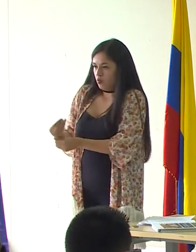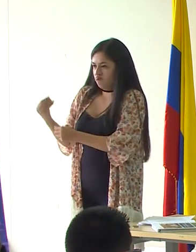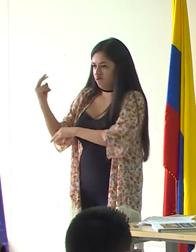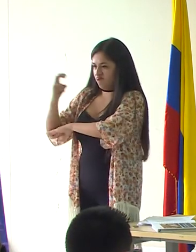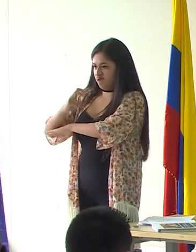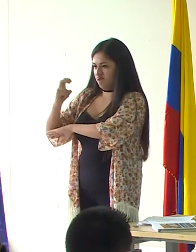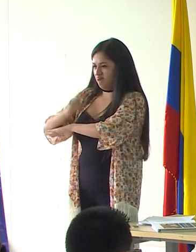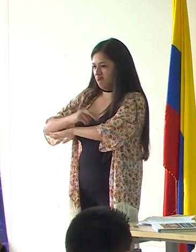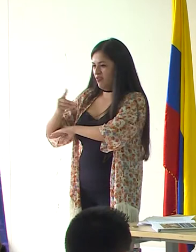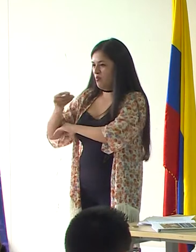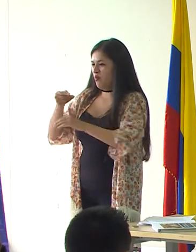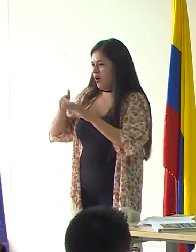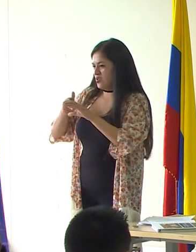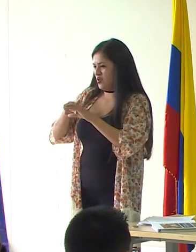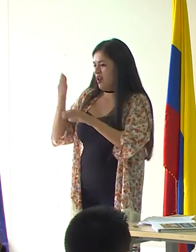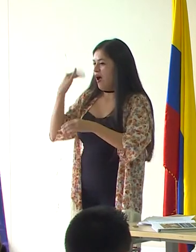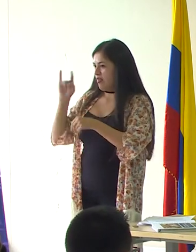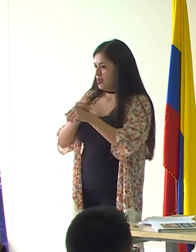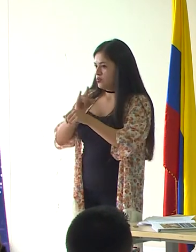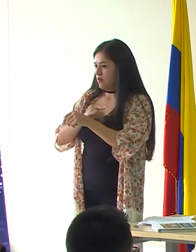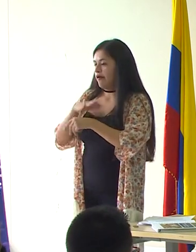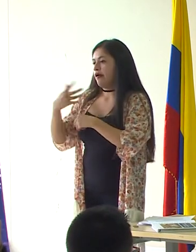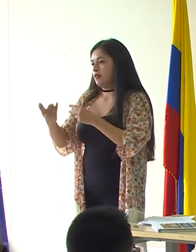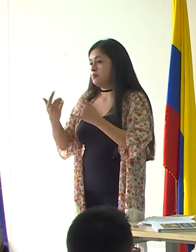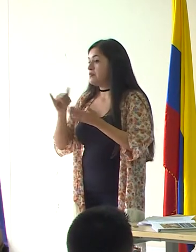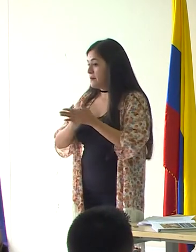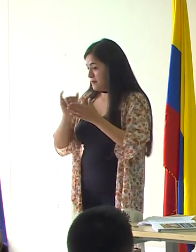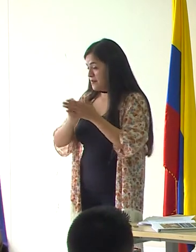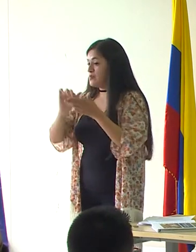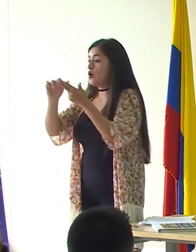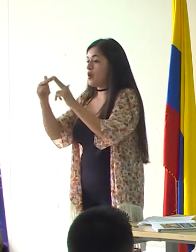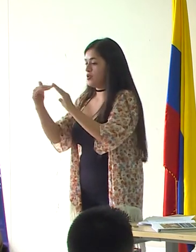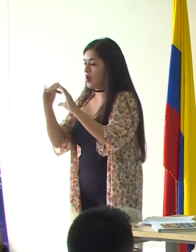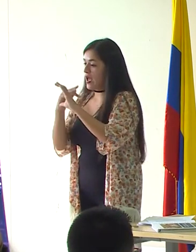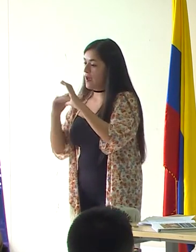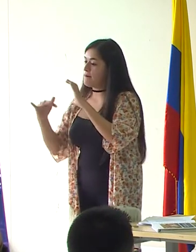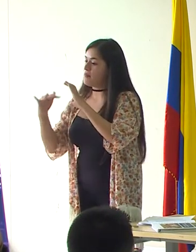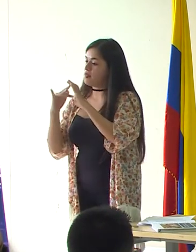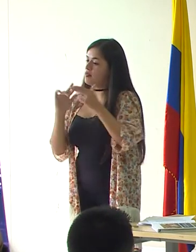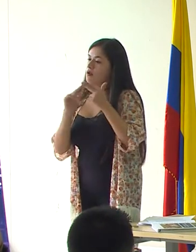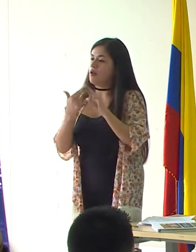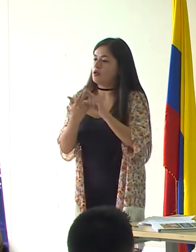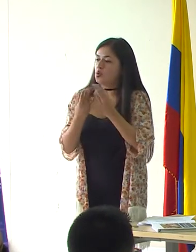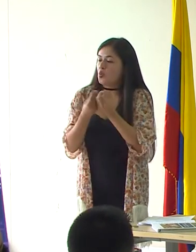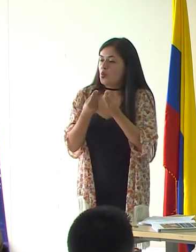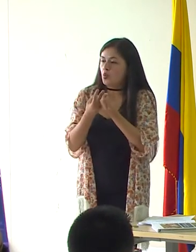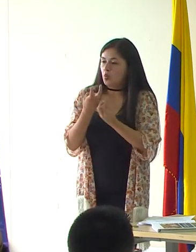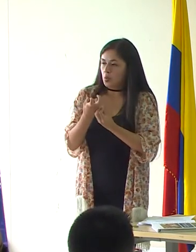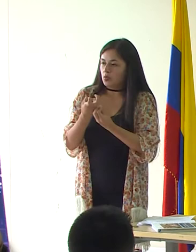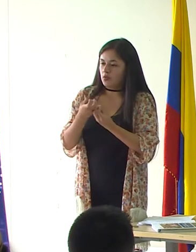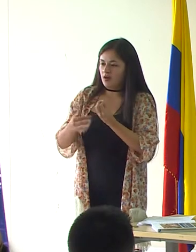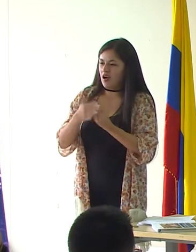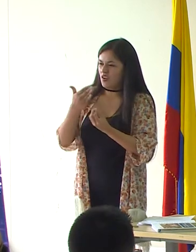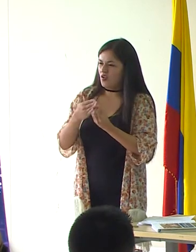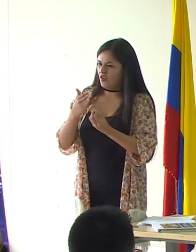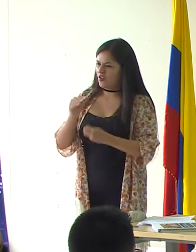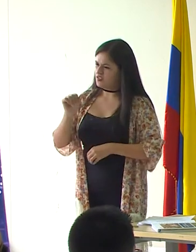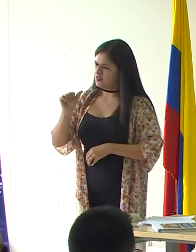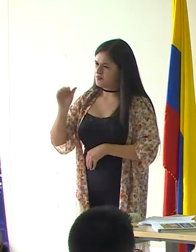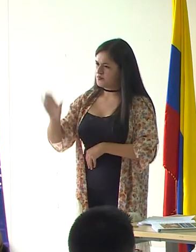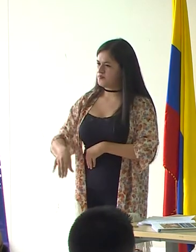sepultado lo ambiental también tiene que ver con lo arqueológico puentes tesoros